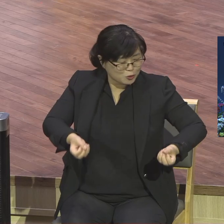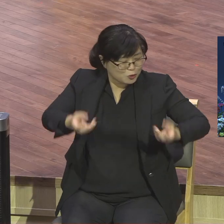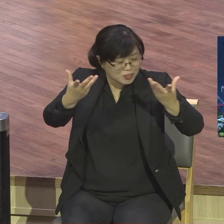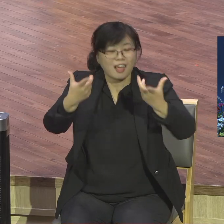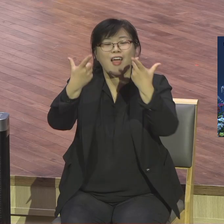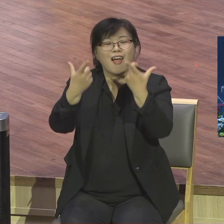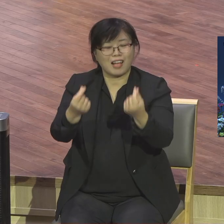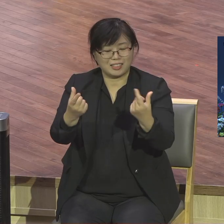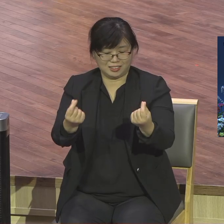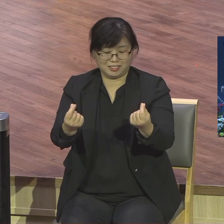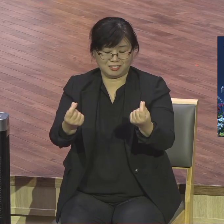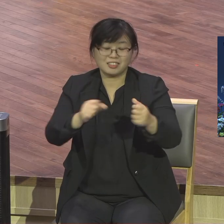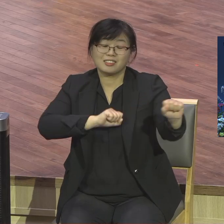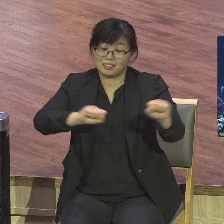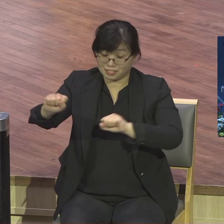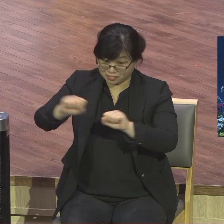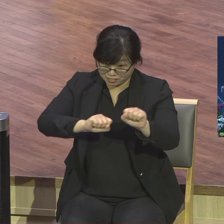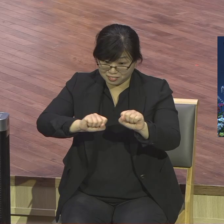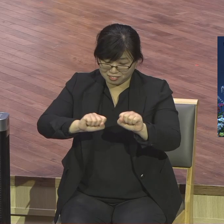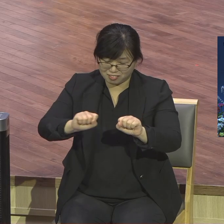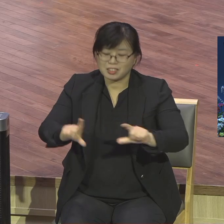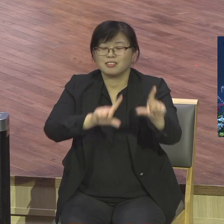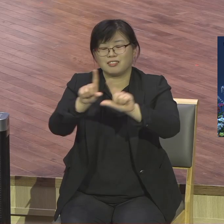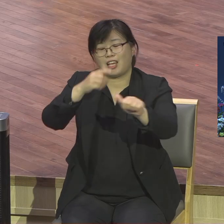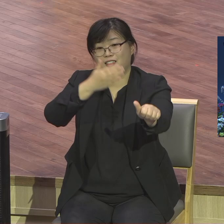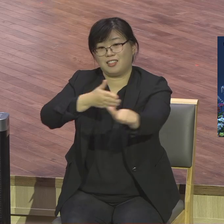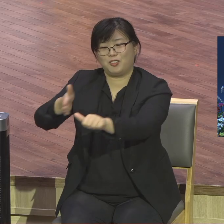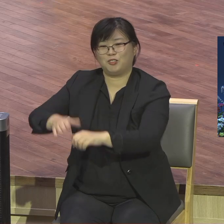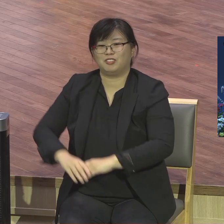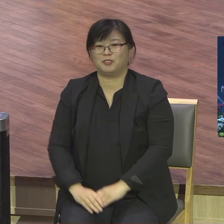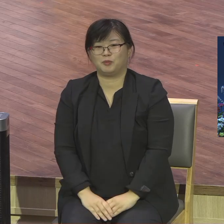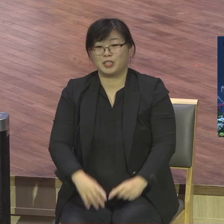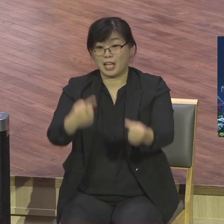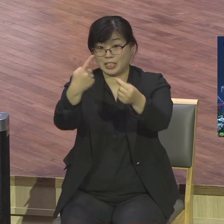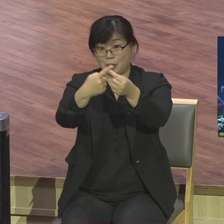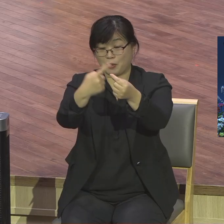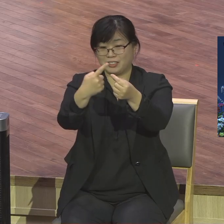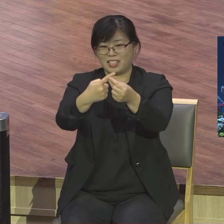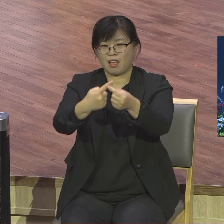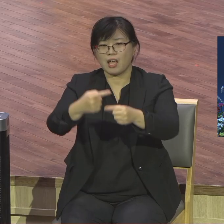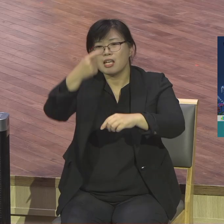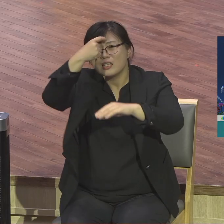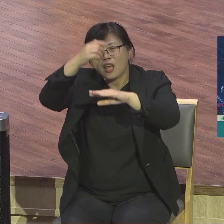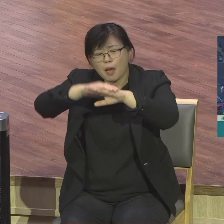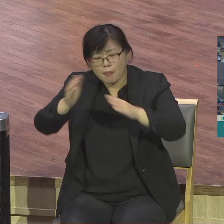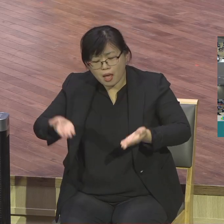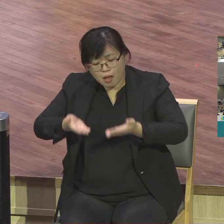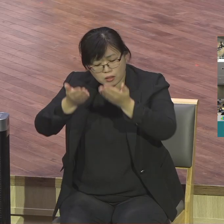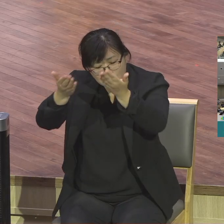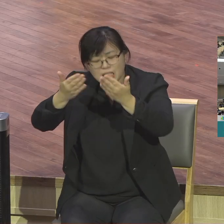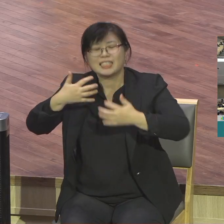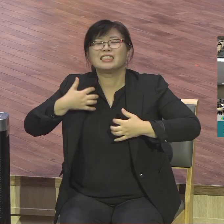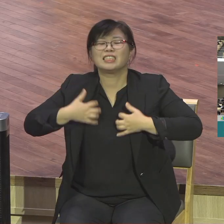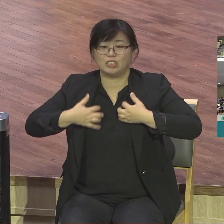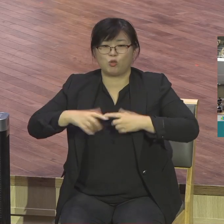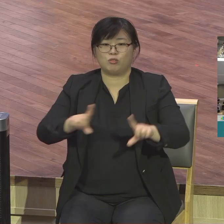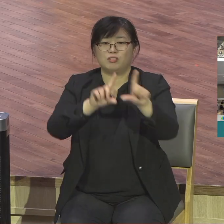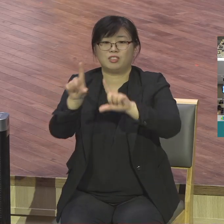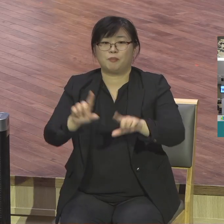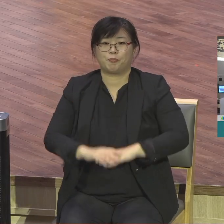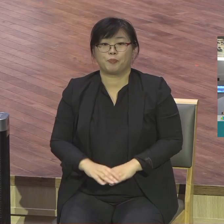재무처부합니다. 첫째로 예배가 즐거운 삶이에요. 2절 3절을 봅니다. 너희가 쫓아낼